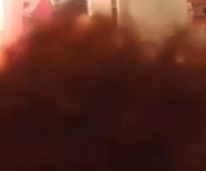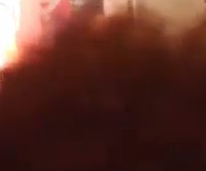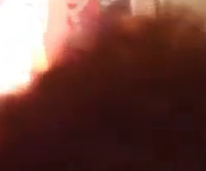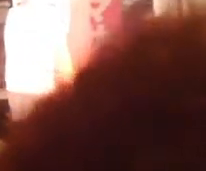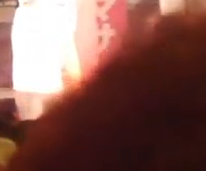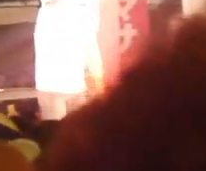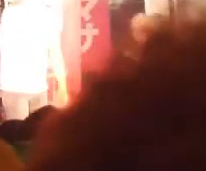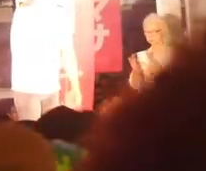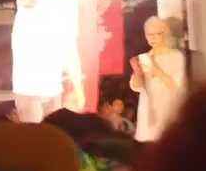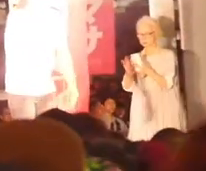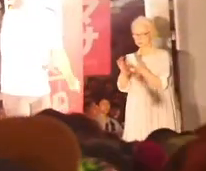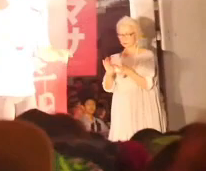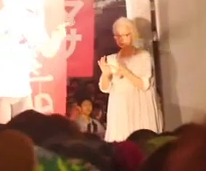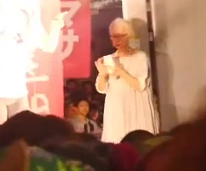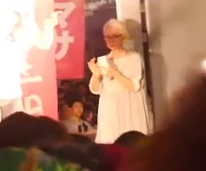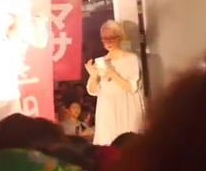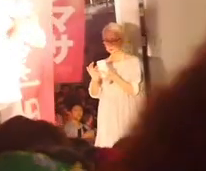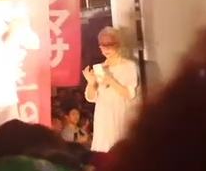切りましょうよ。